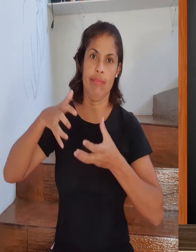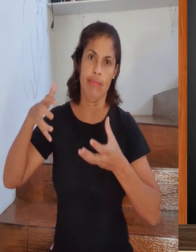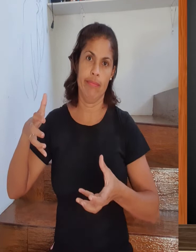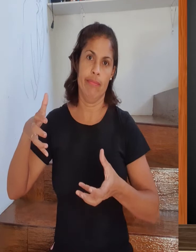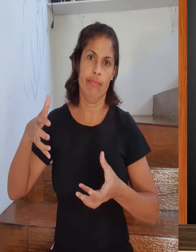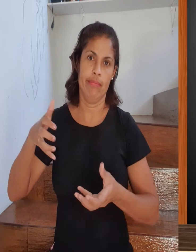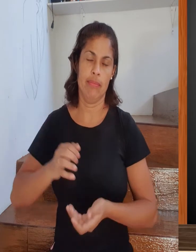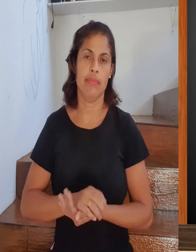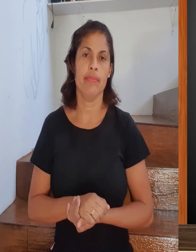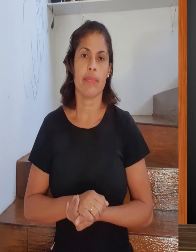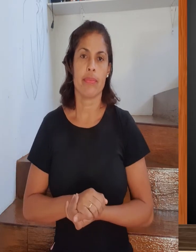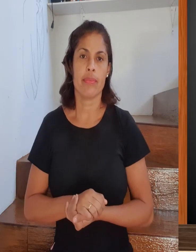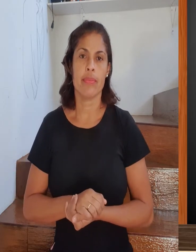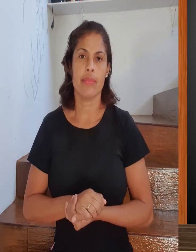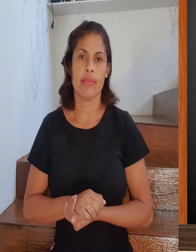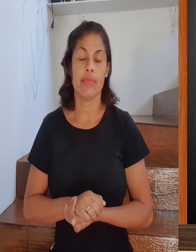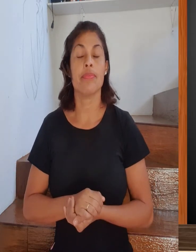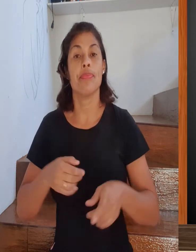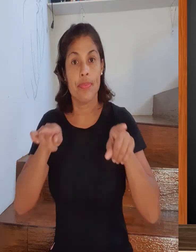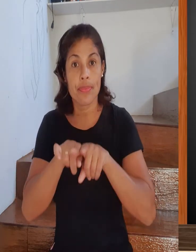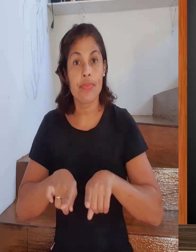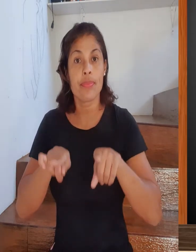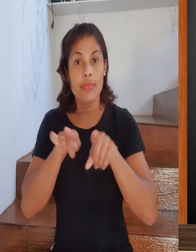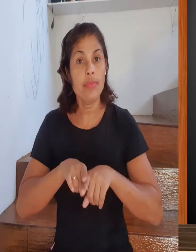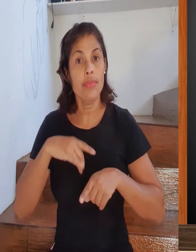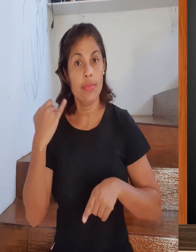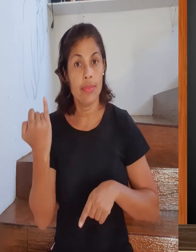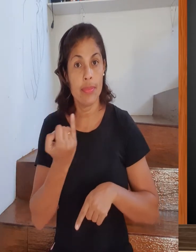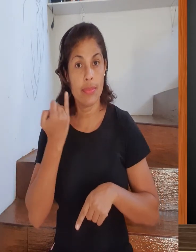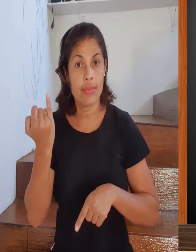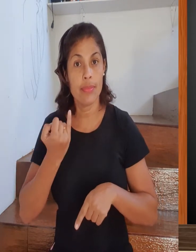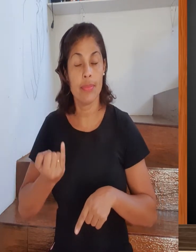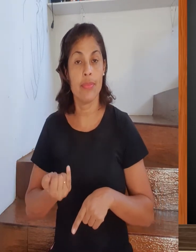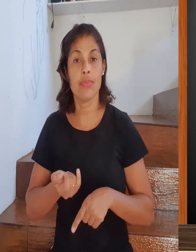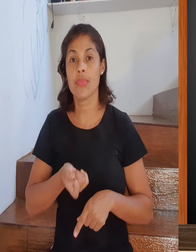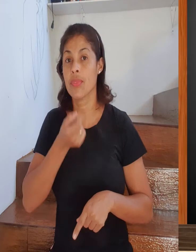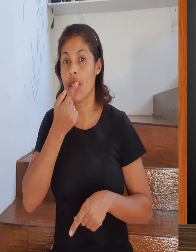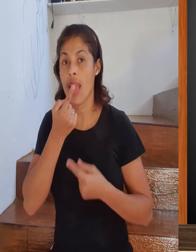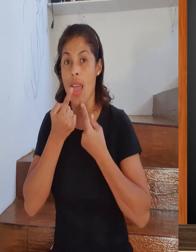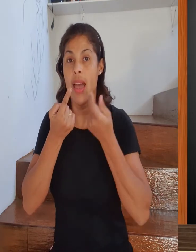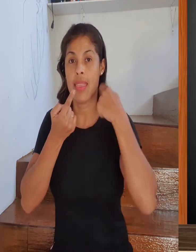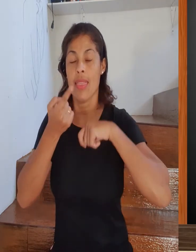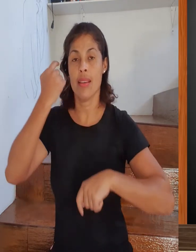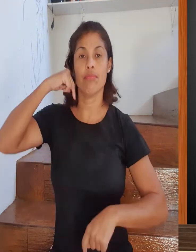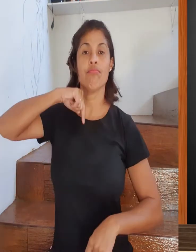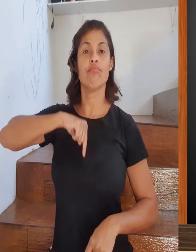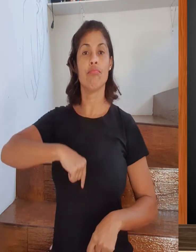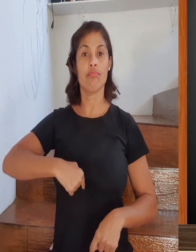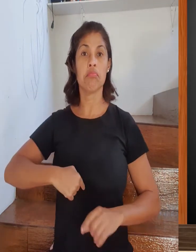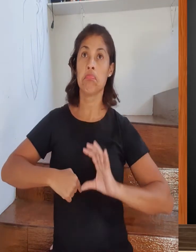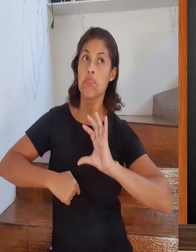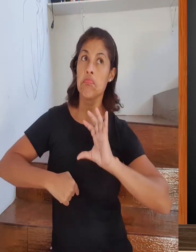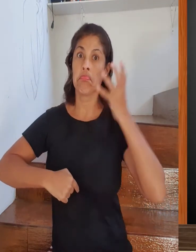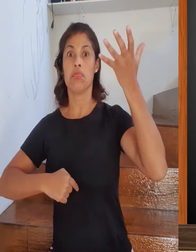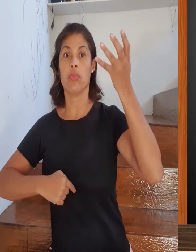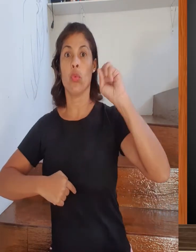ao usarem medicamentos. Além disso, é uma importante via de ingestão,